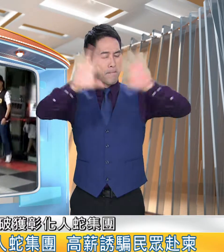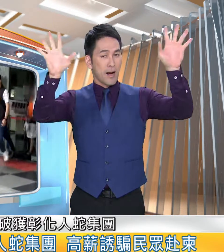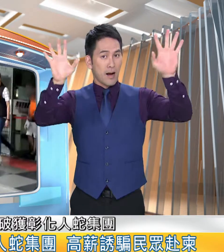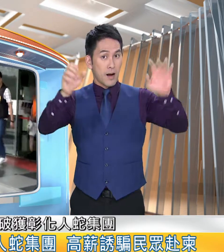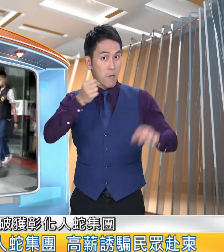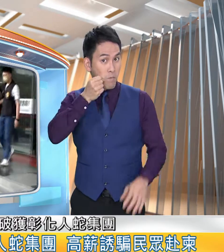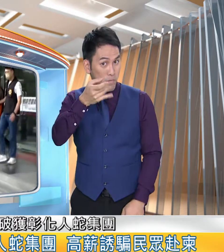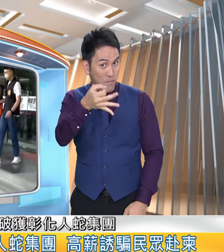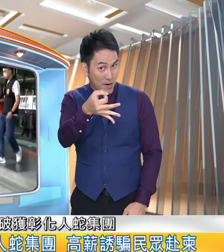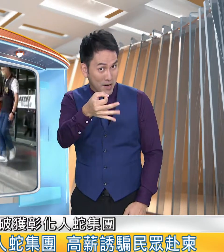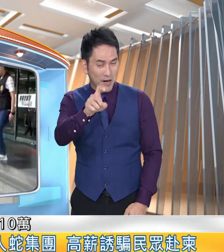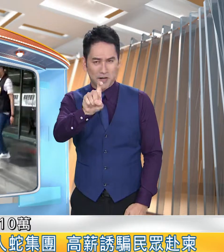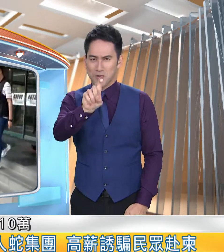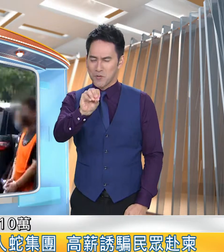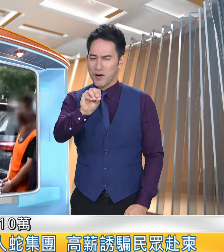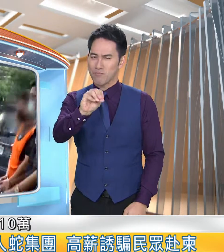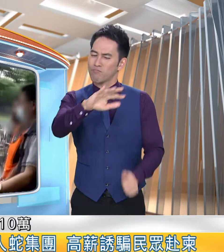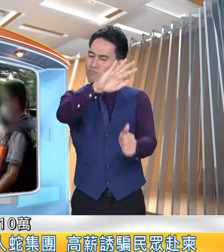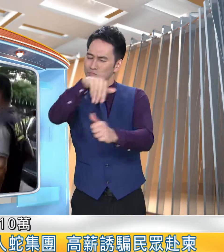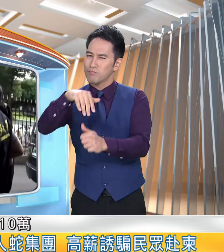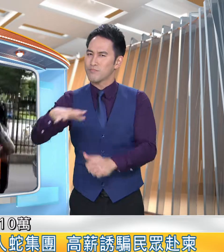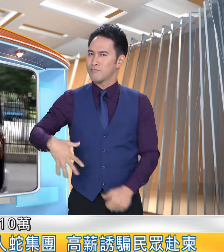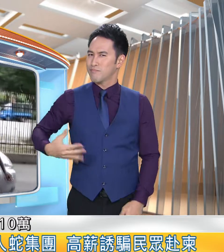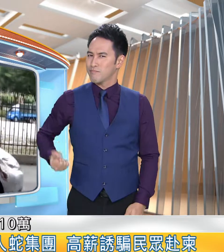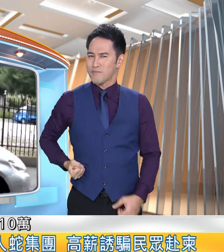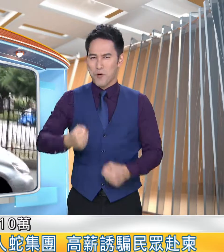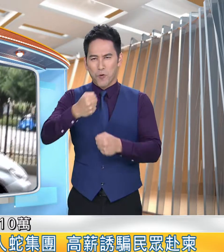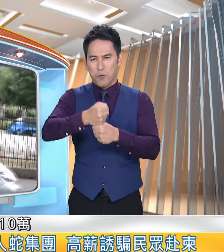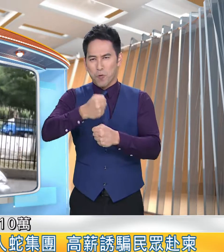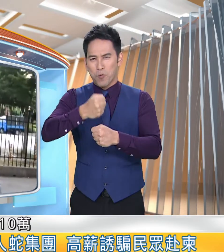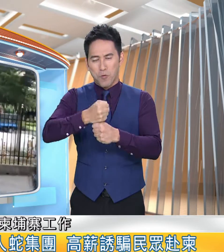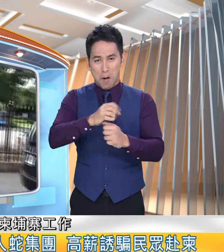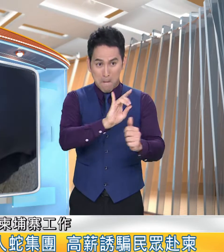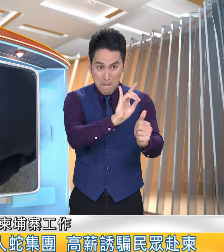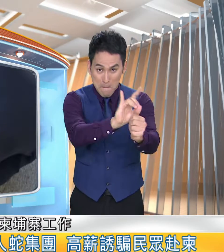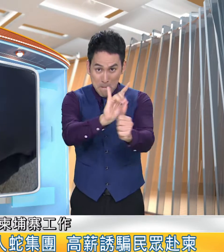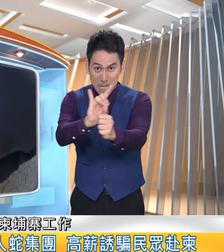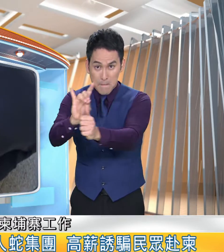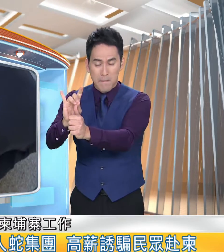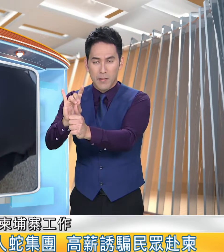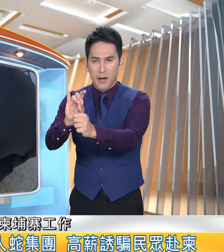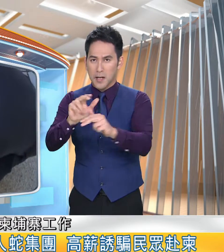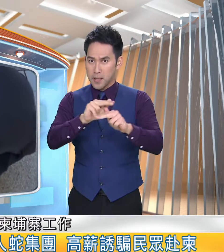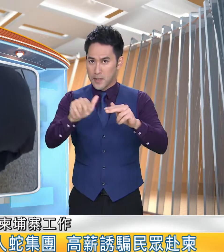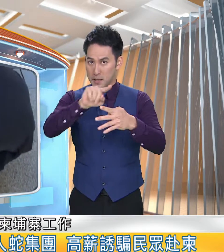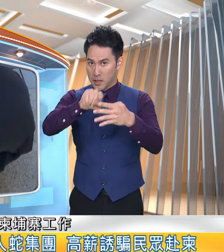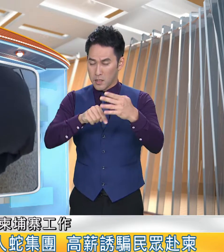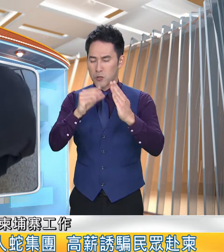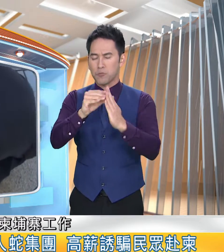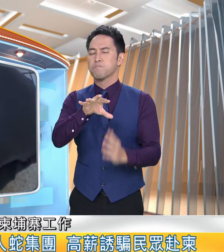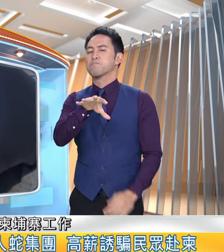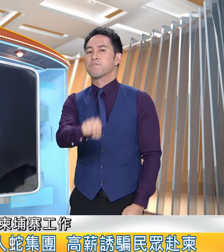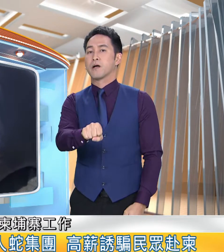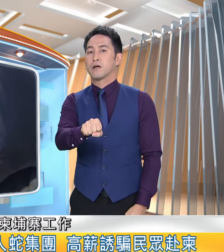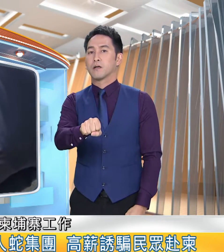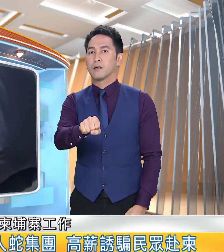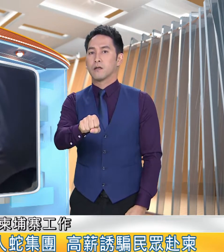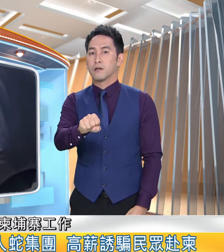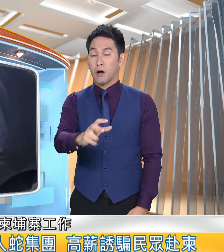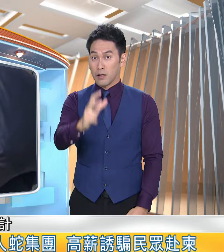团，该集团以月薪100,000元的方式诱骗被害人到柬埔寨工作。而根